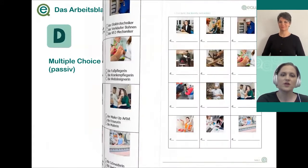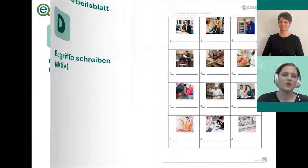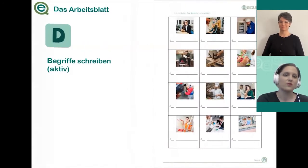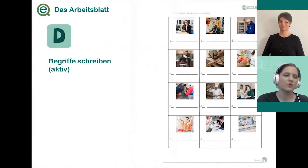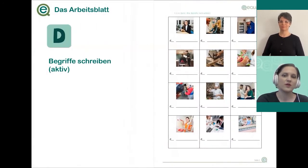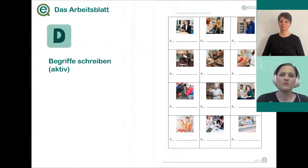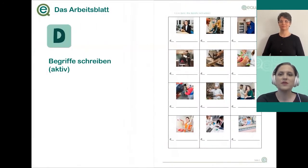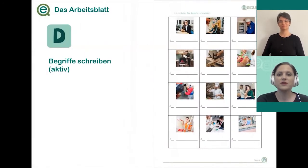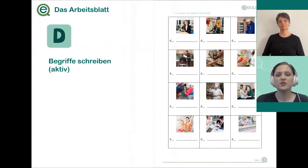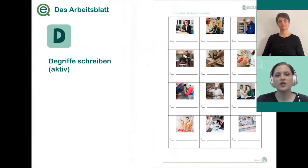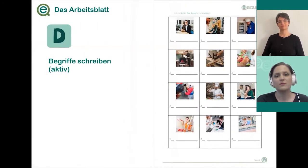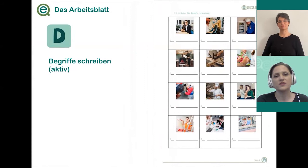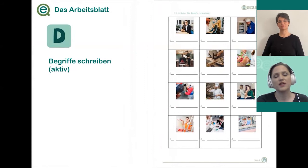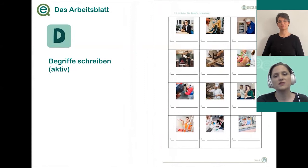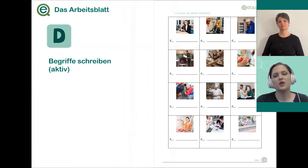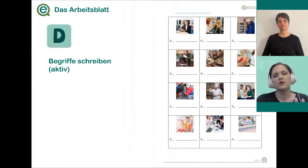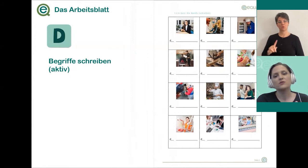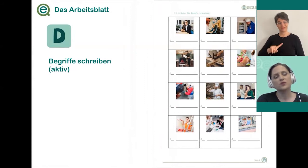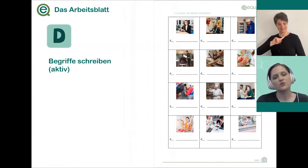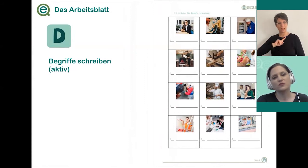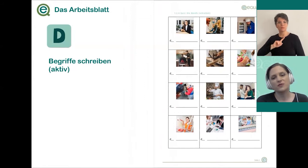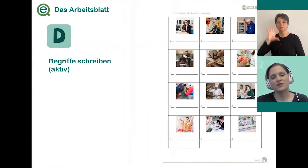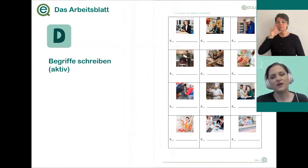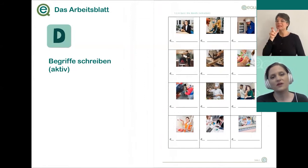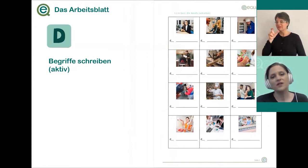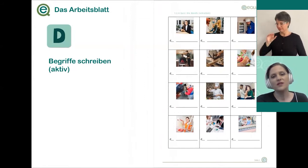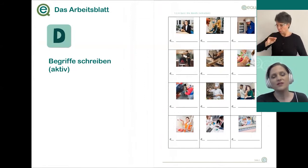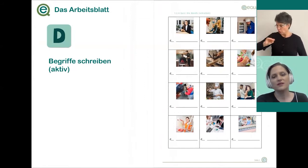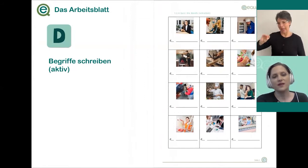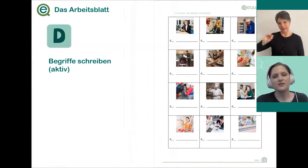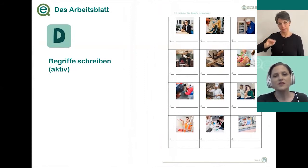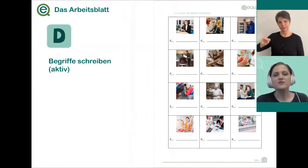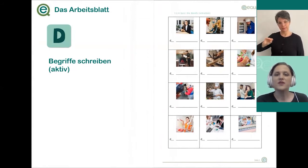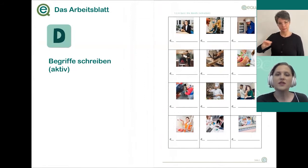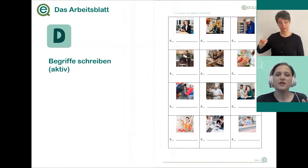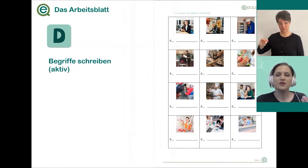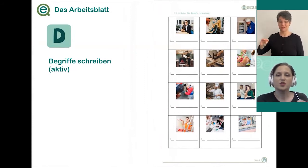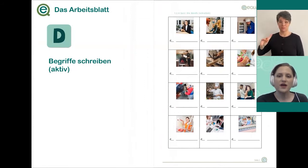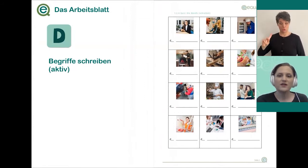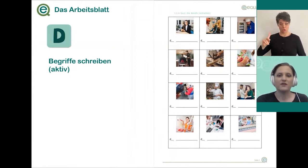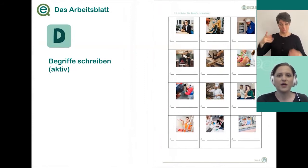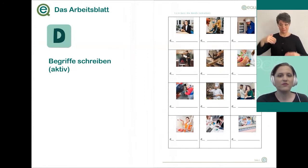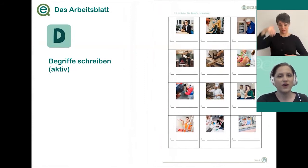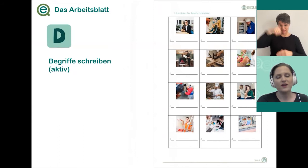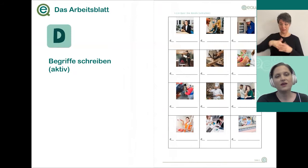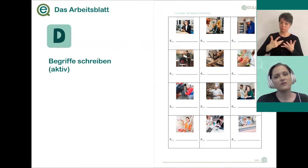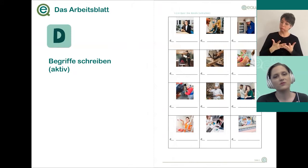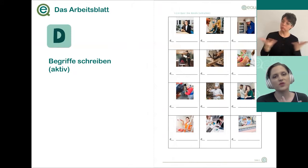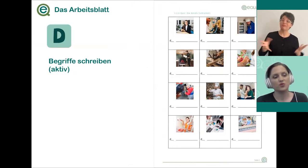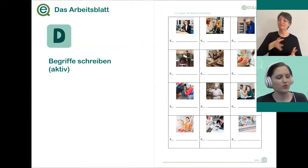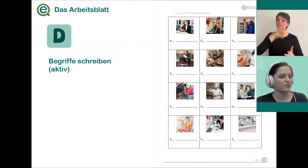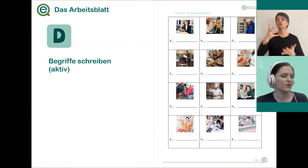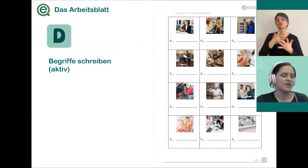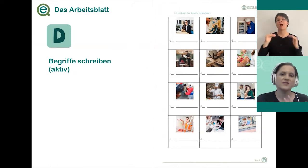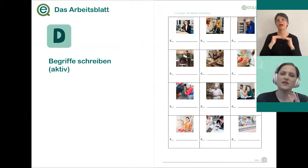Multiple-Choice-Quiz oder Begriffe schreiben. Das heißt, unser Schulungsmaterial deckt ganz, ganz viele Sprachlevel ab, weil einfach